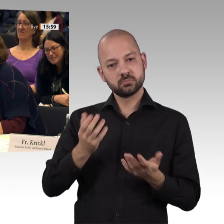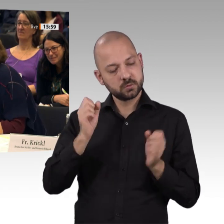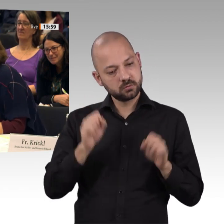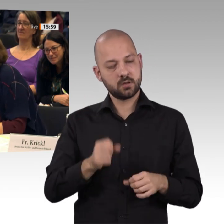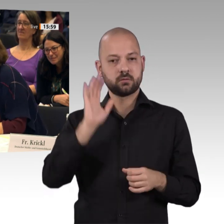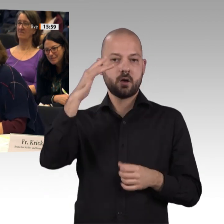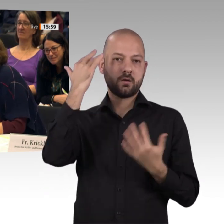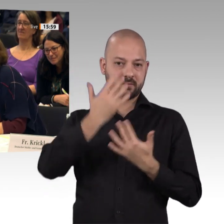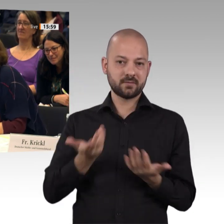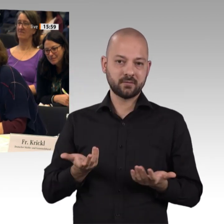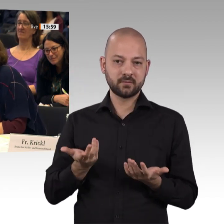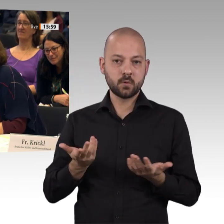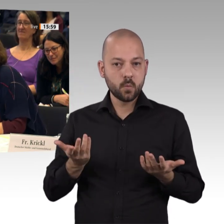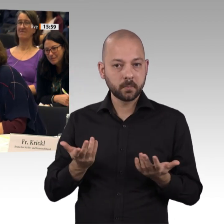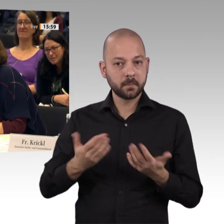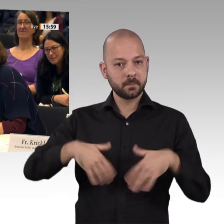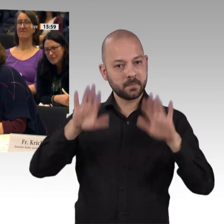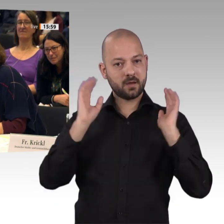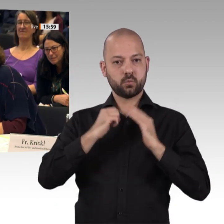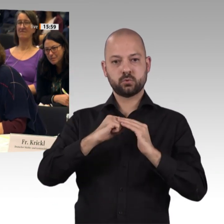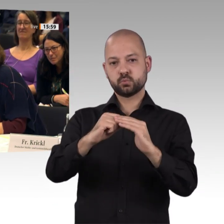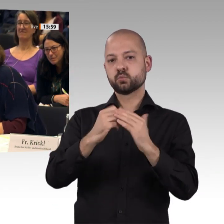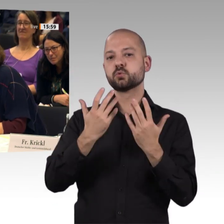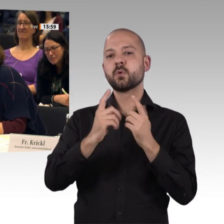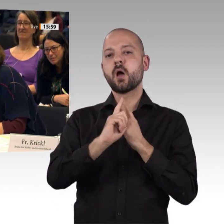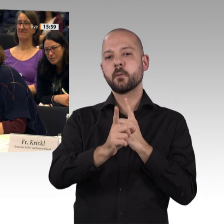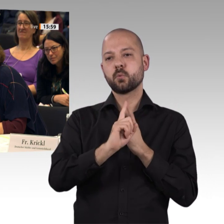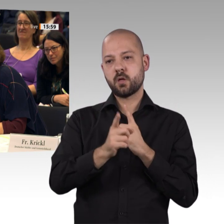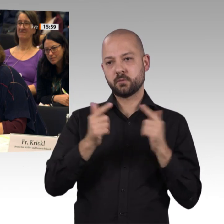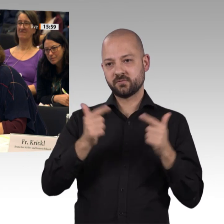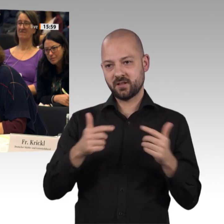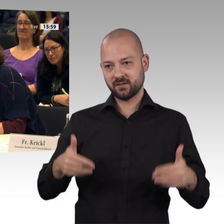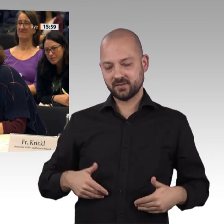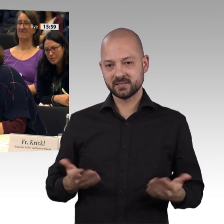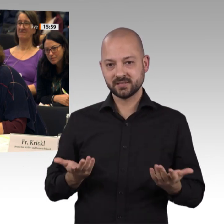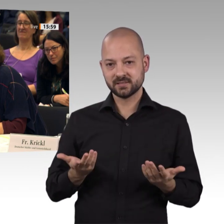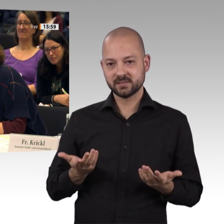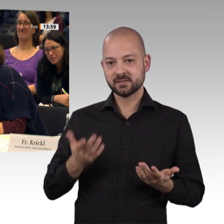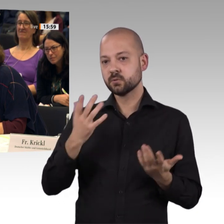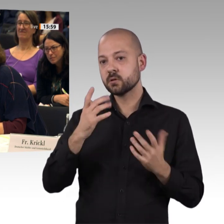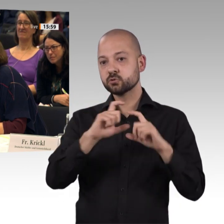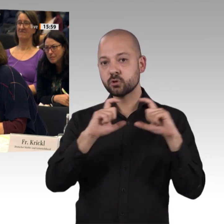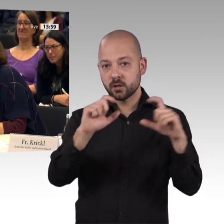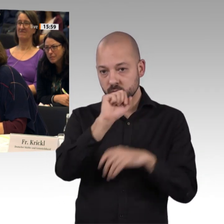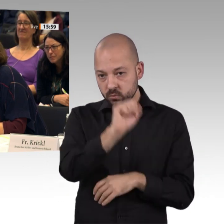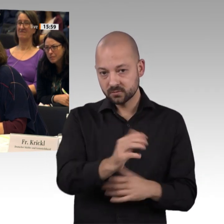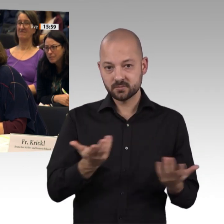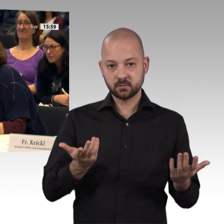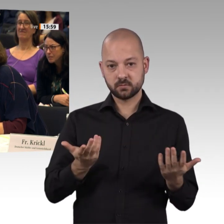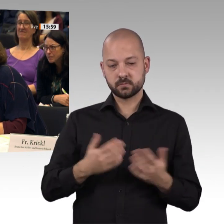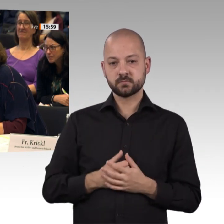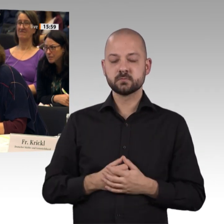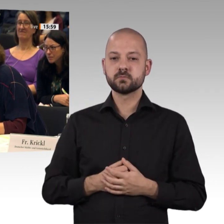nehmen werden. Es gibt ja die Hilfe zur Pflege auch nicht nur in der stationären Pflege, sondern auch in der ambulanten Pflege.